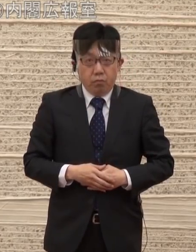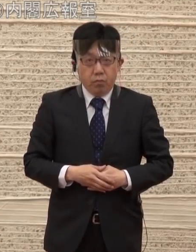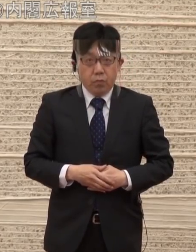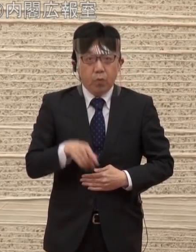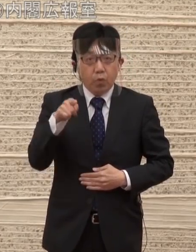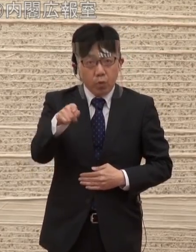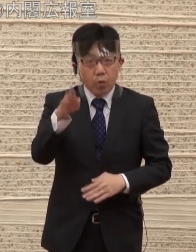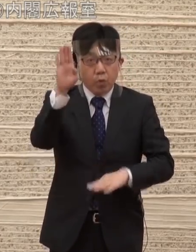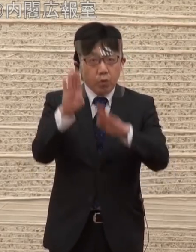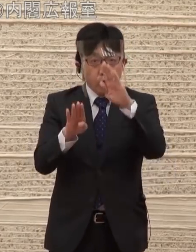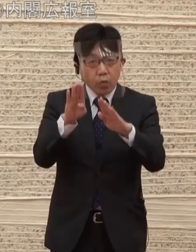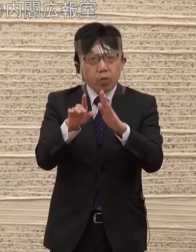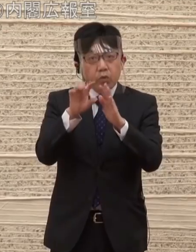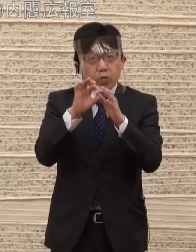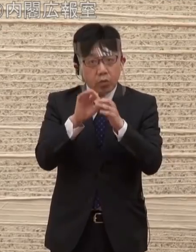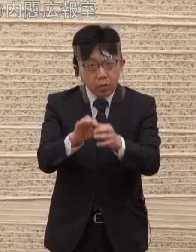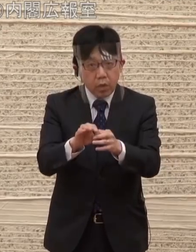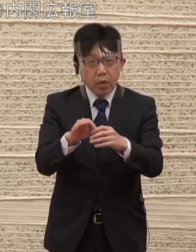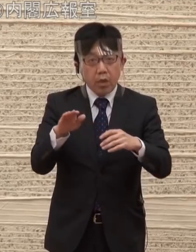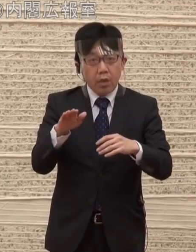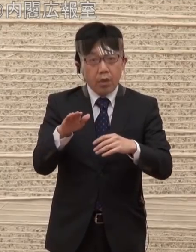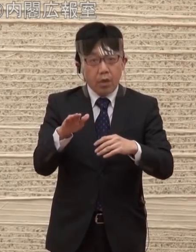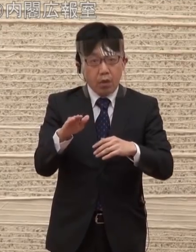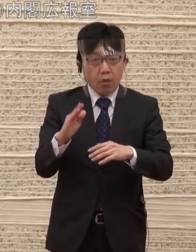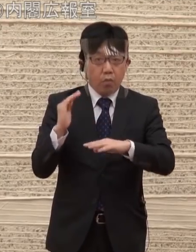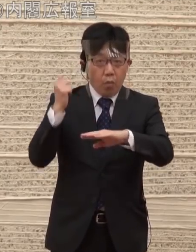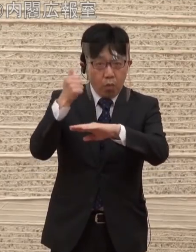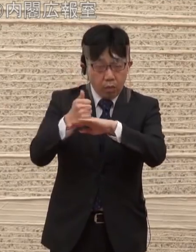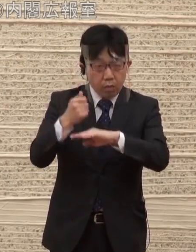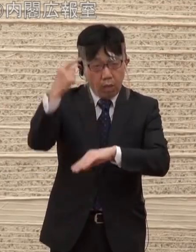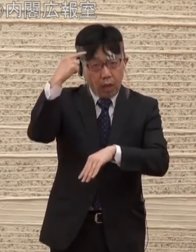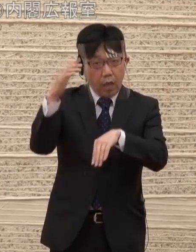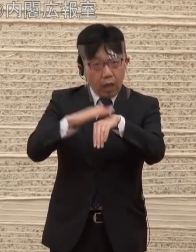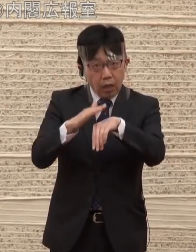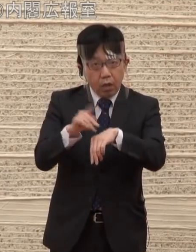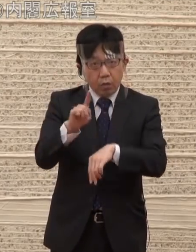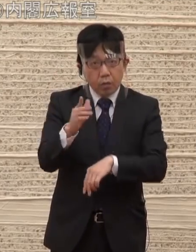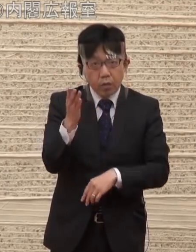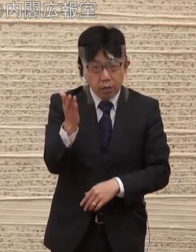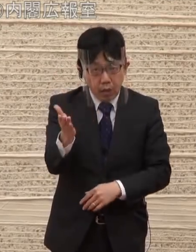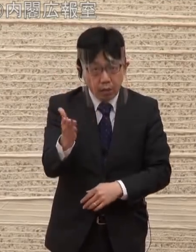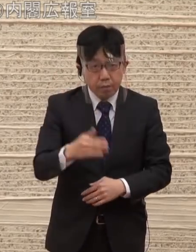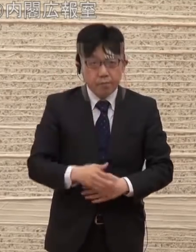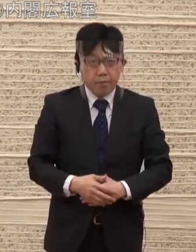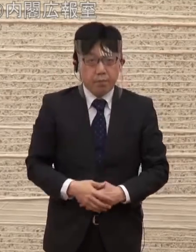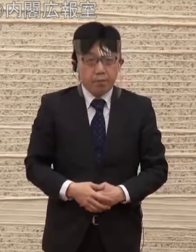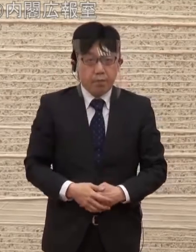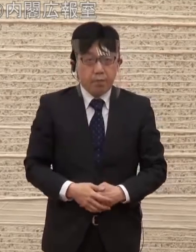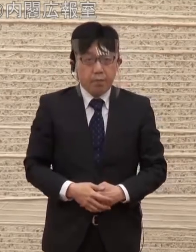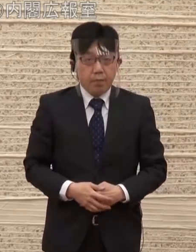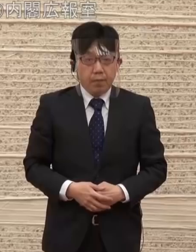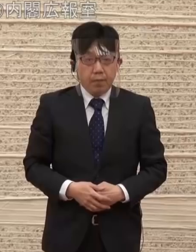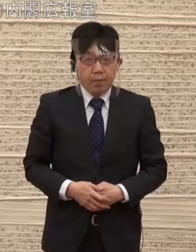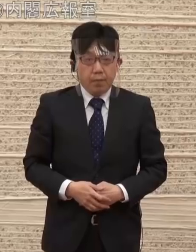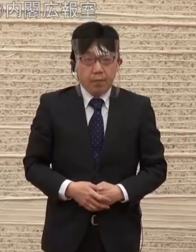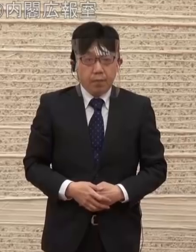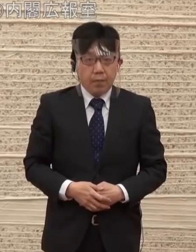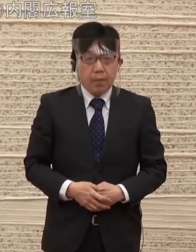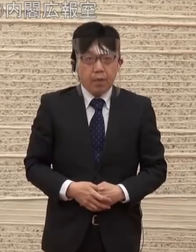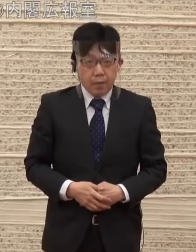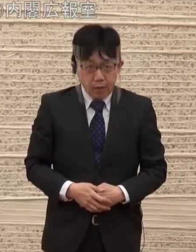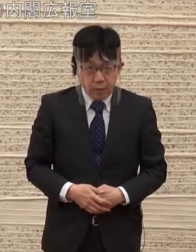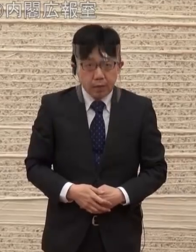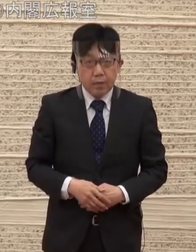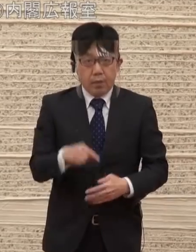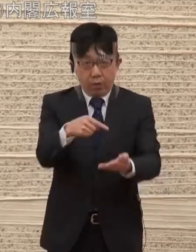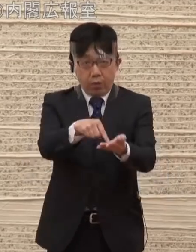た現状について総理はどのような認識をお持ちでしょうかお願いいたしますご指摘のもう